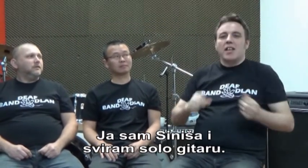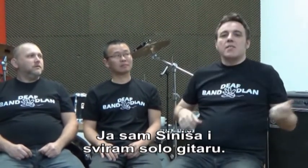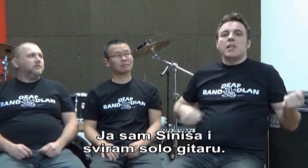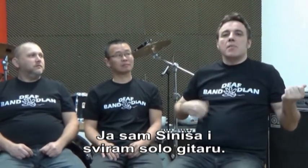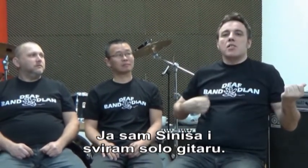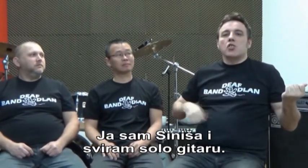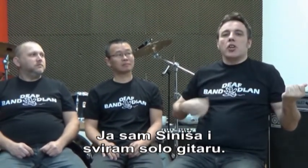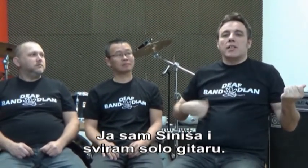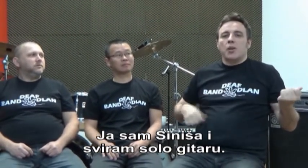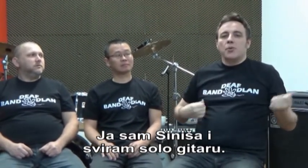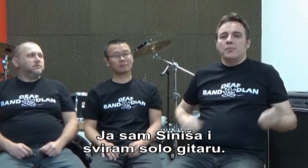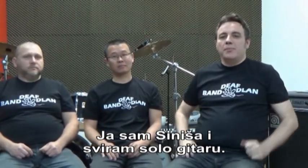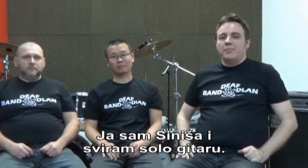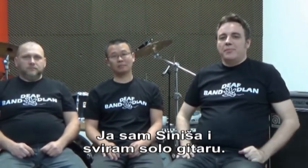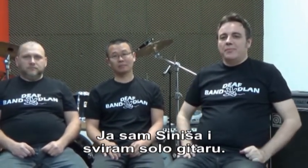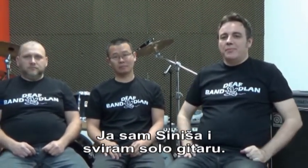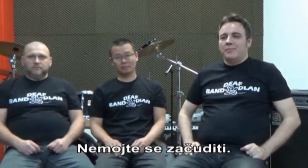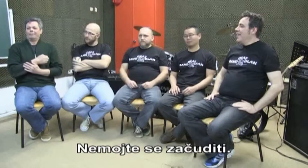sviram solo gitaru.